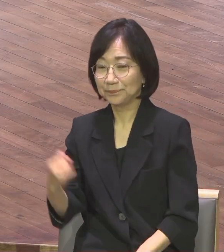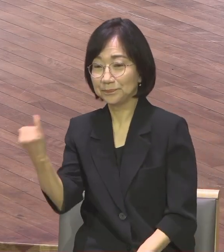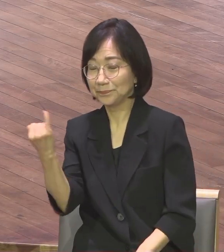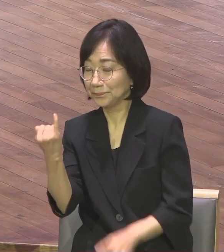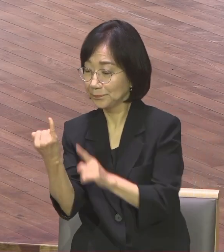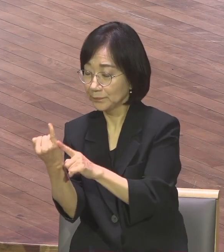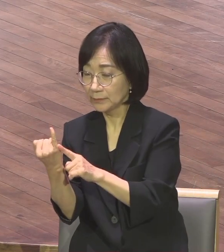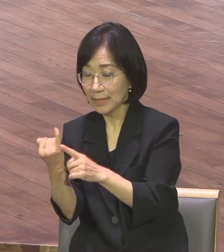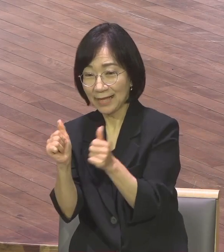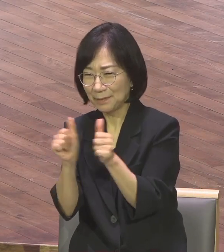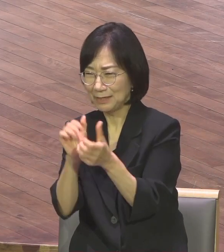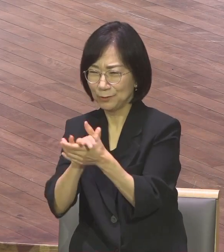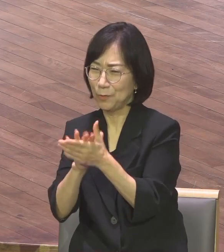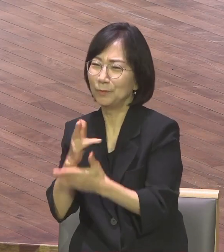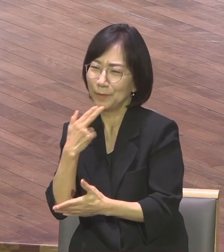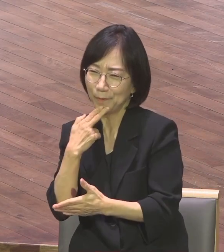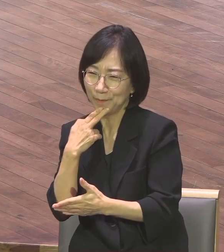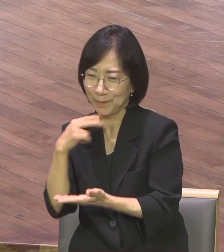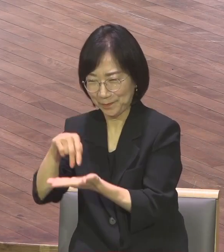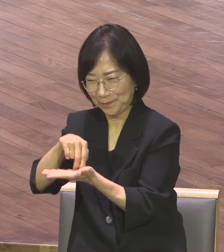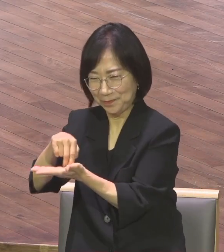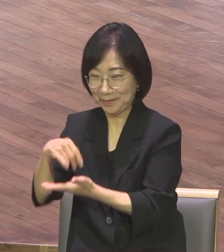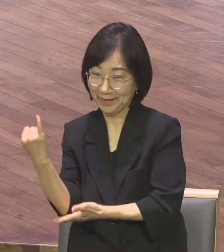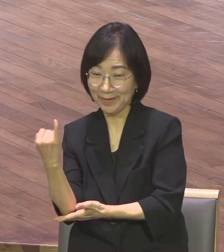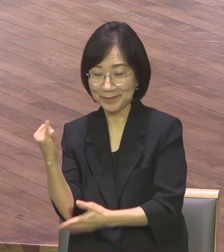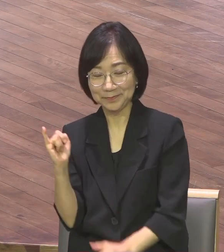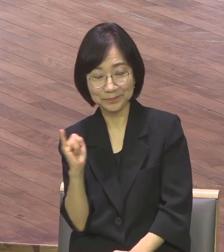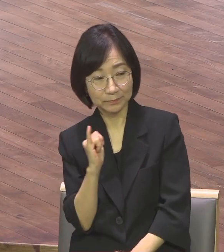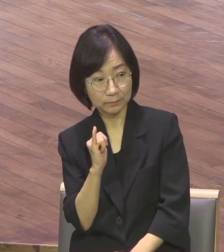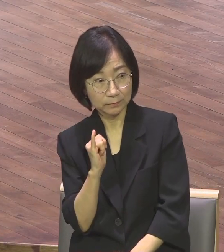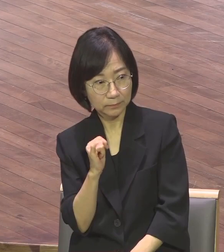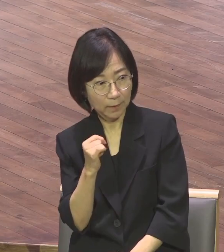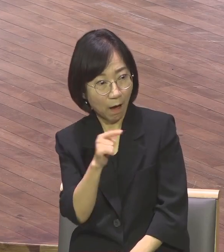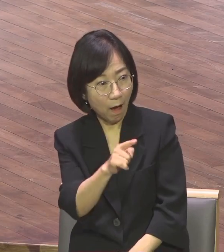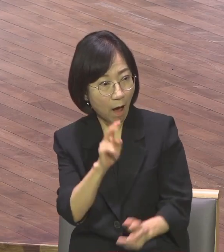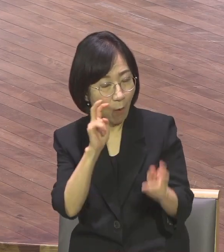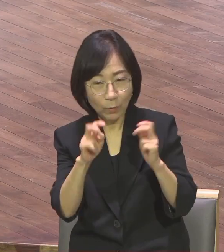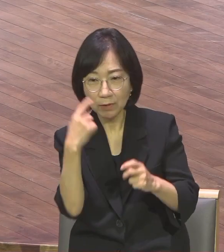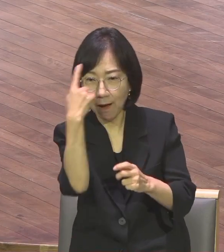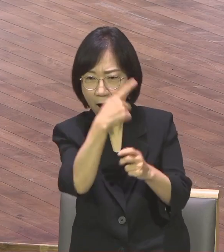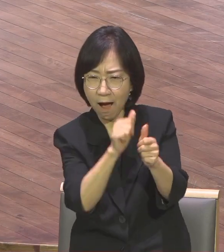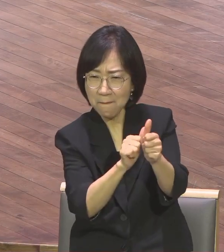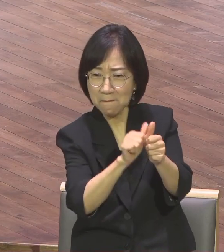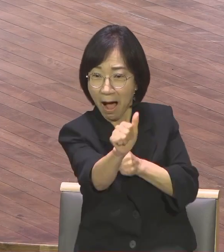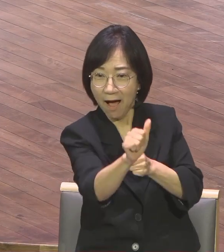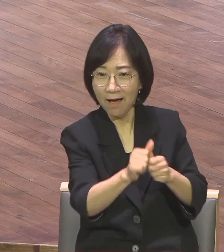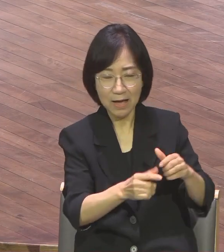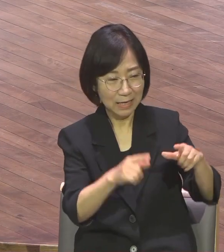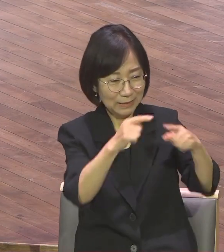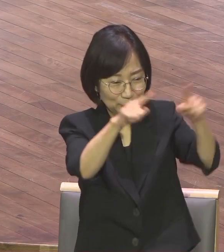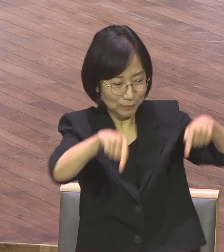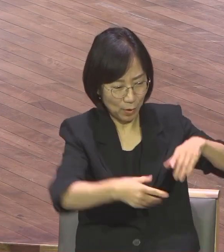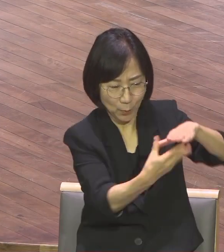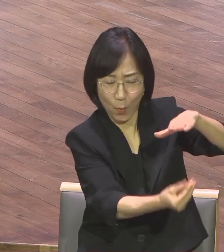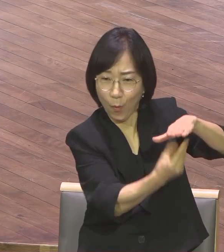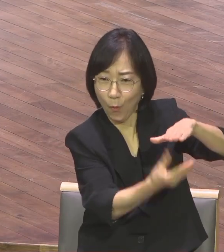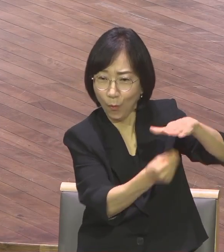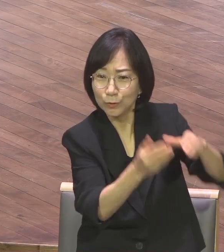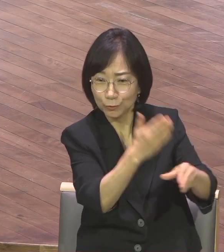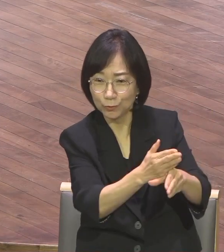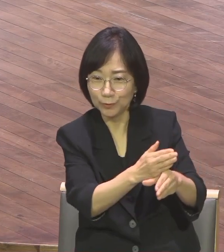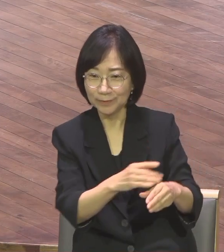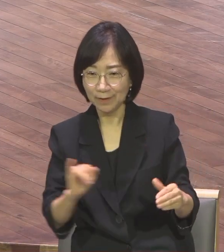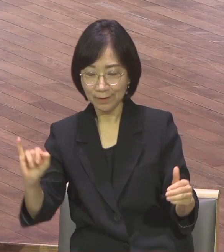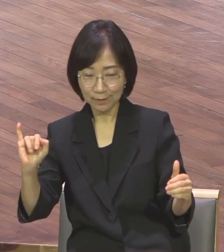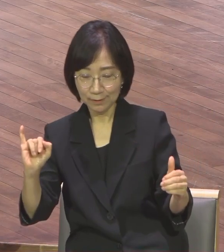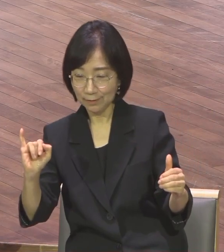들어갔는데 보니까 그 회사에서 제일 잘생긴 남자가 제일 미남이 거기서 복사를 하고